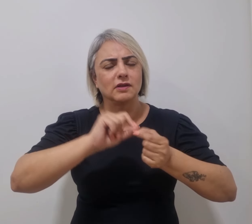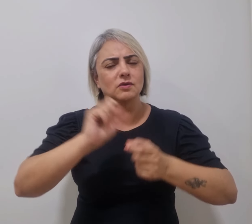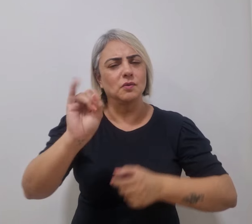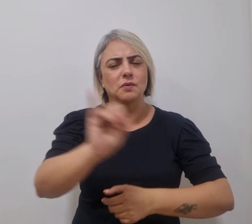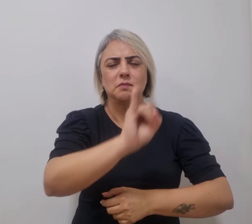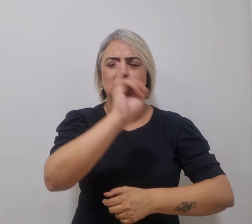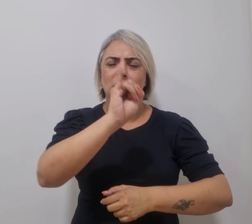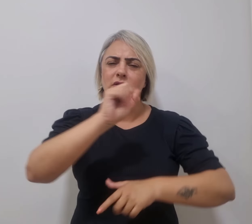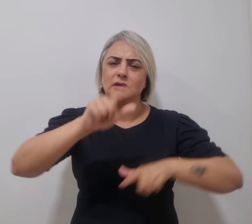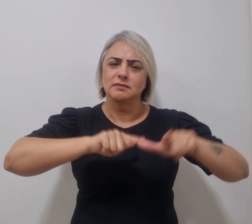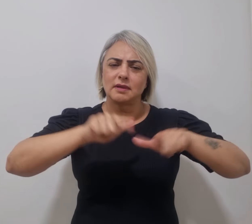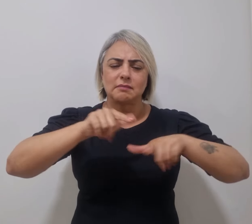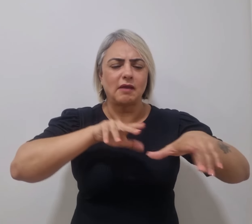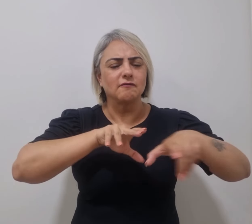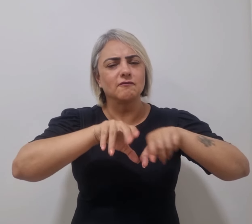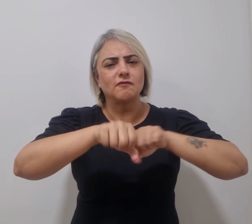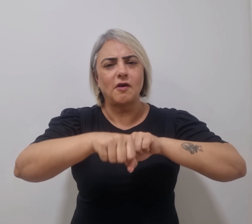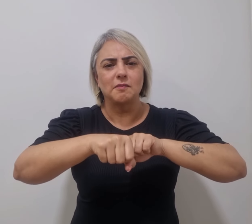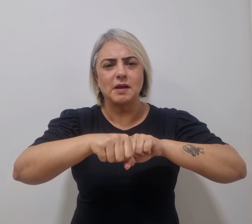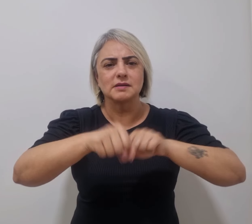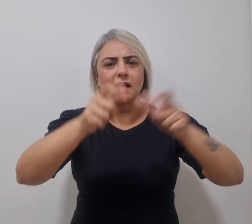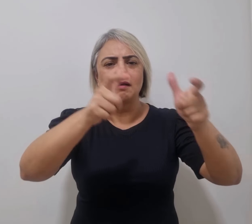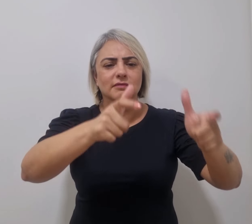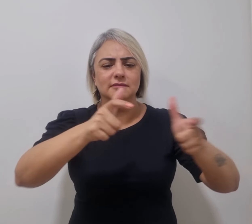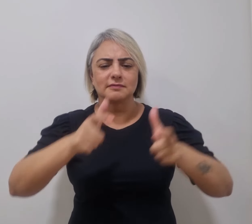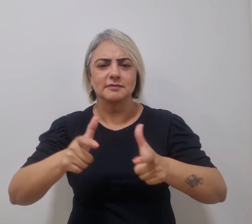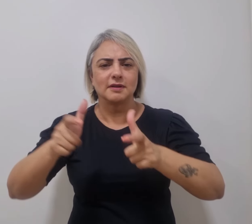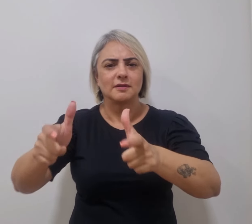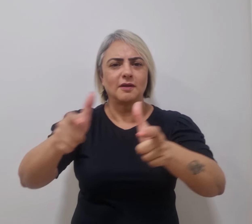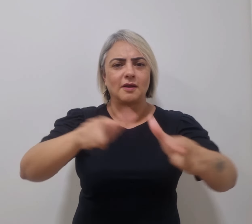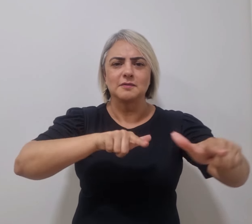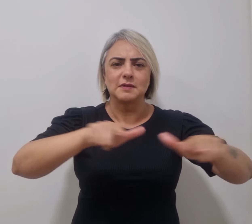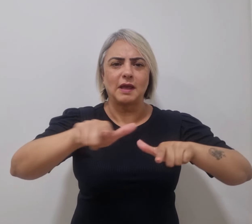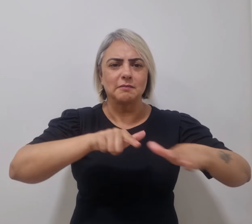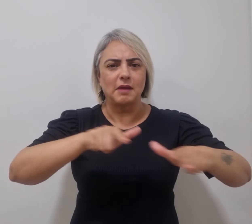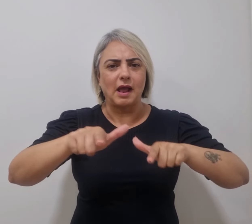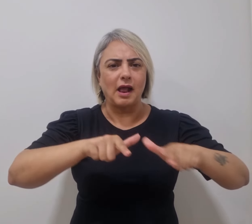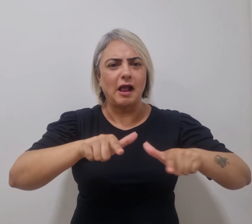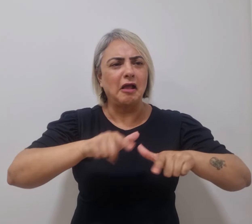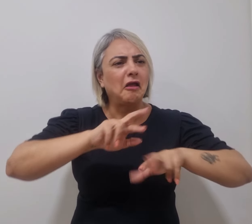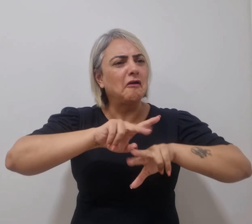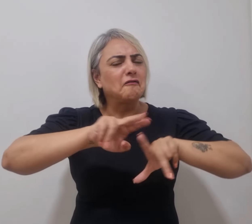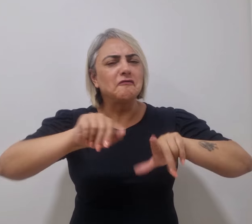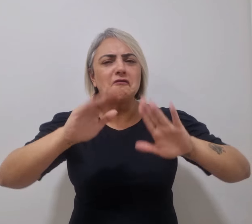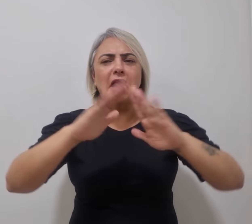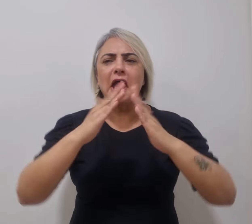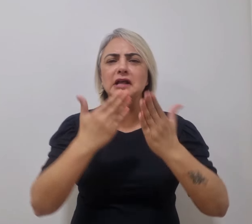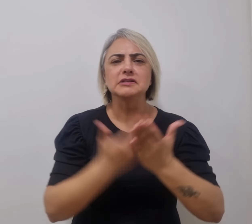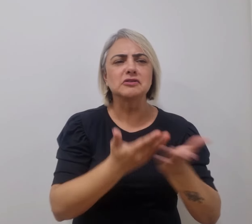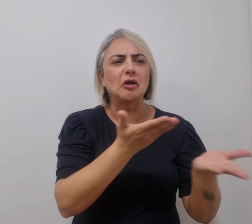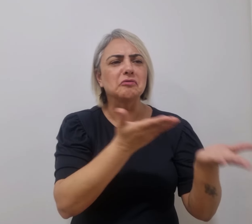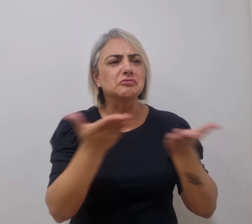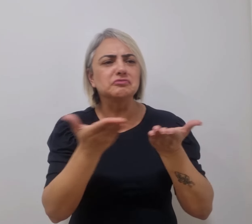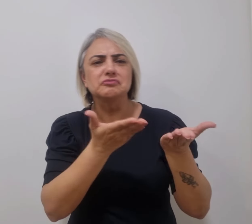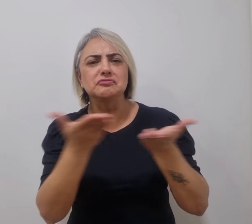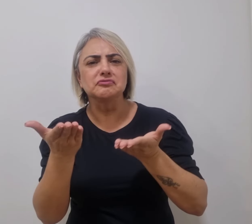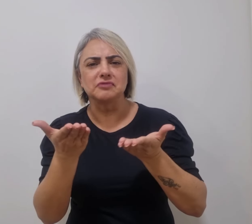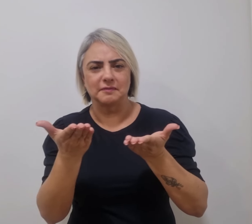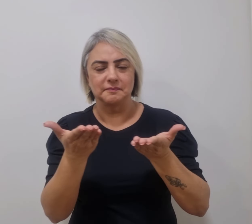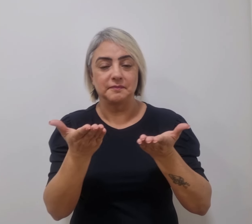trabalho de formação por local de trabalho, percorrendo várias escolas da rede pública. Durante